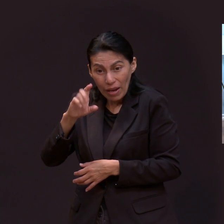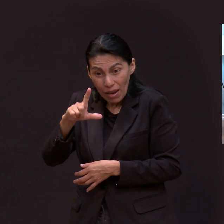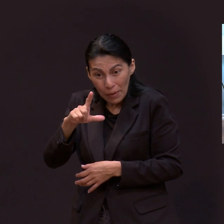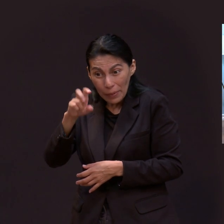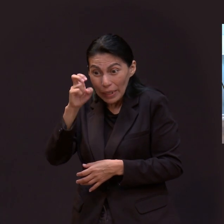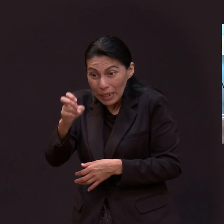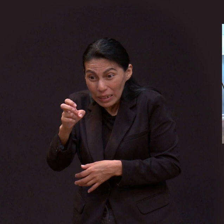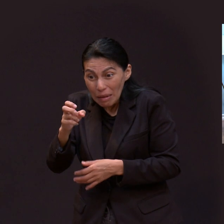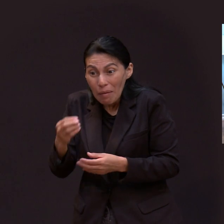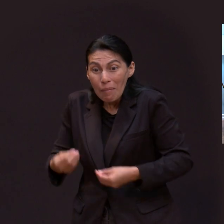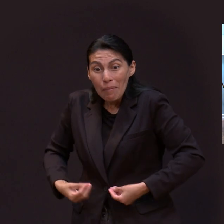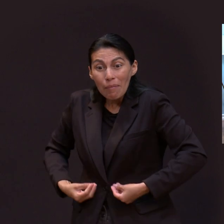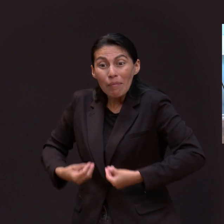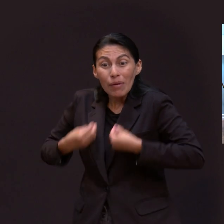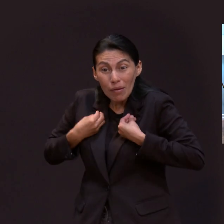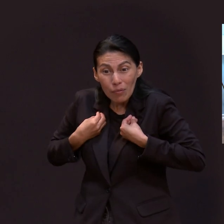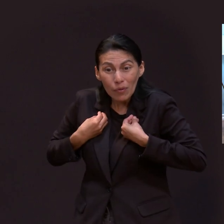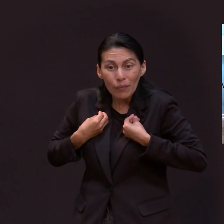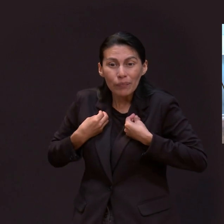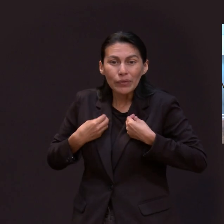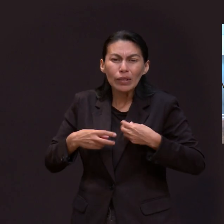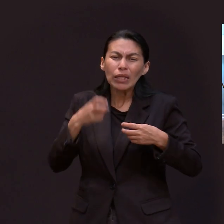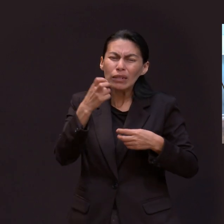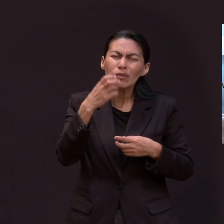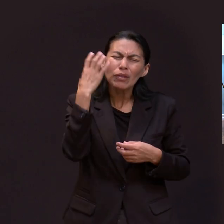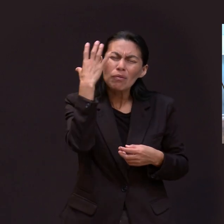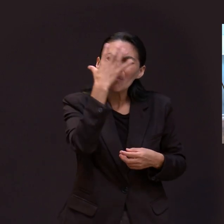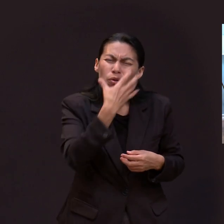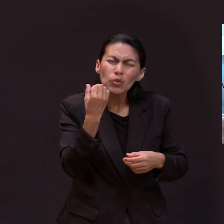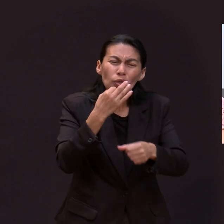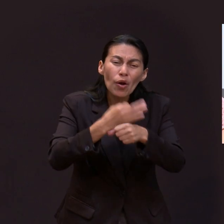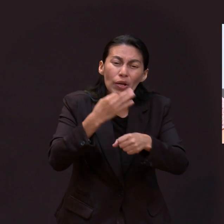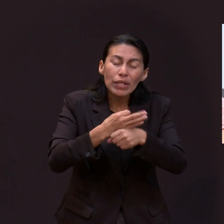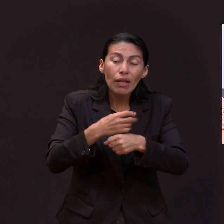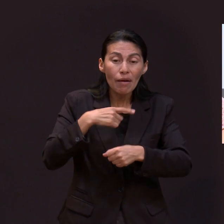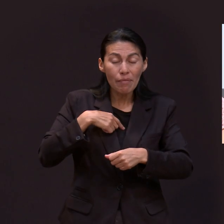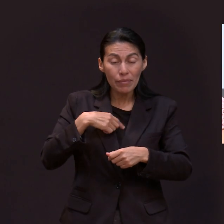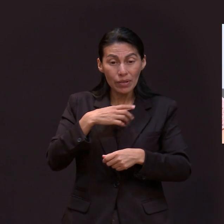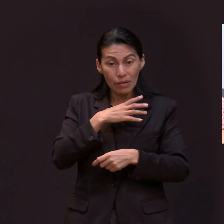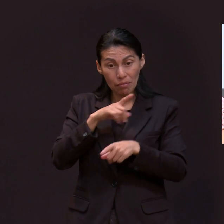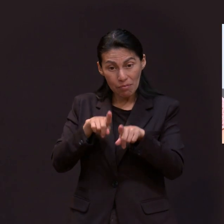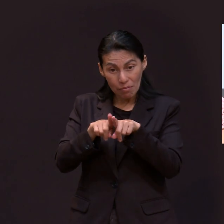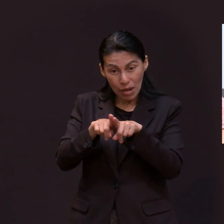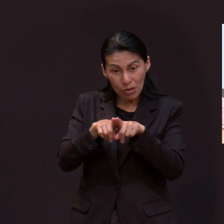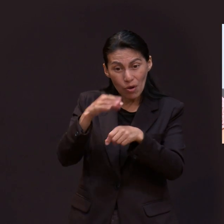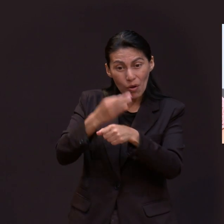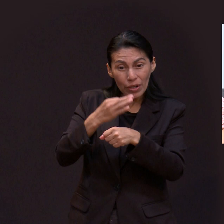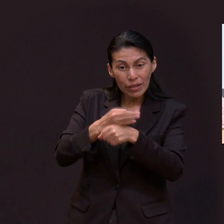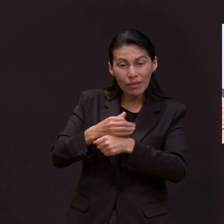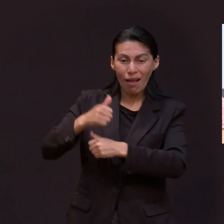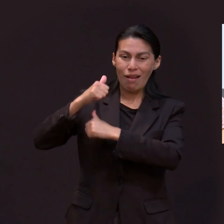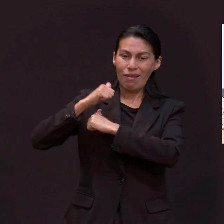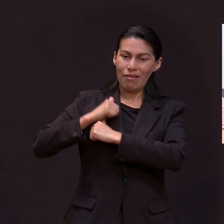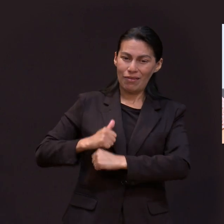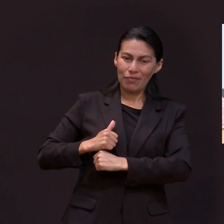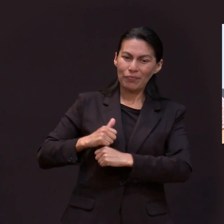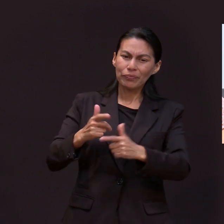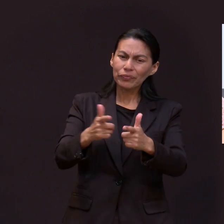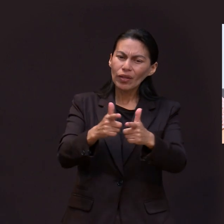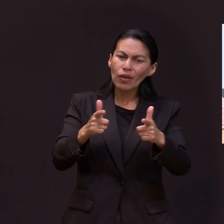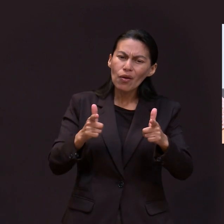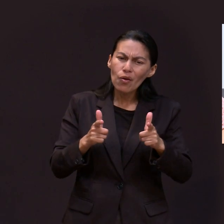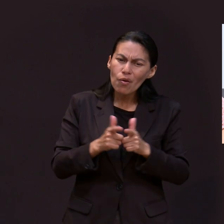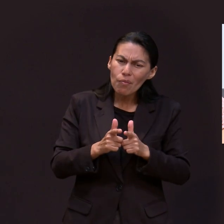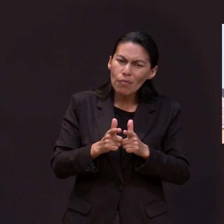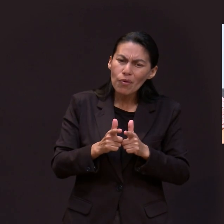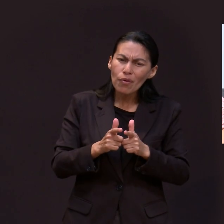importante aquí pastor es que hoy mi hermano es líder del grupo pequeño hoy él es miembro de la iglesia adventista